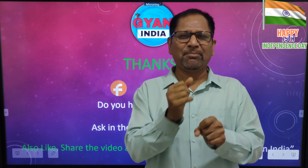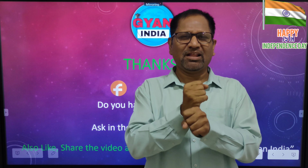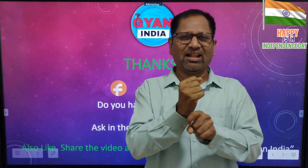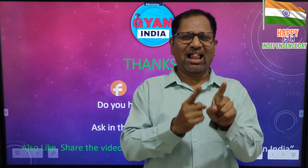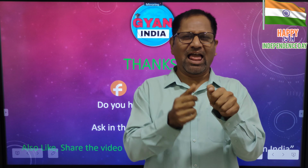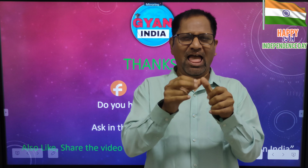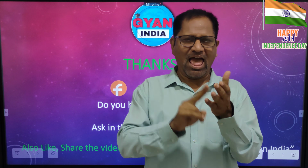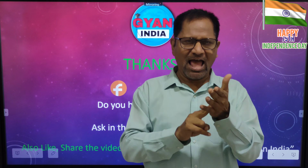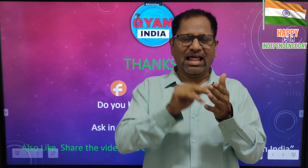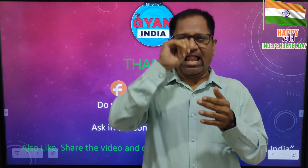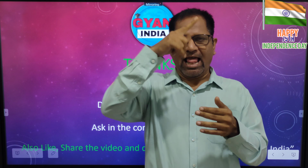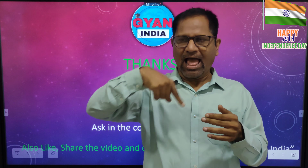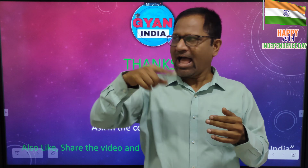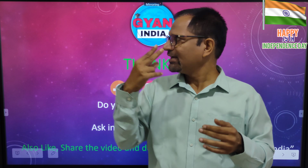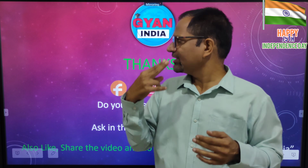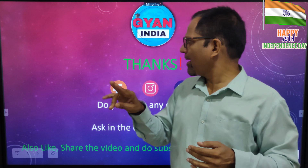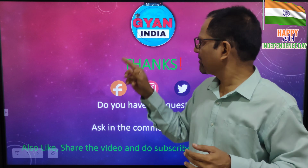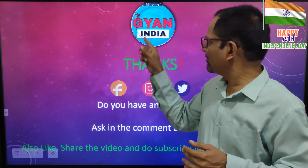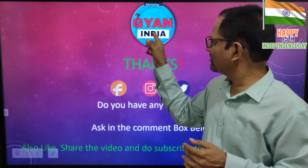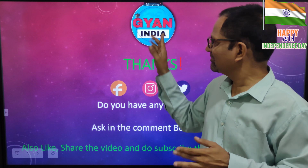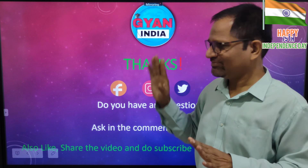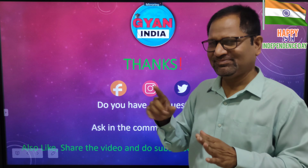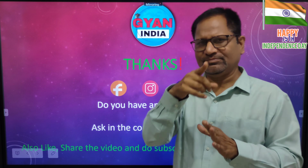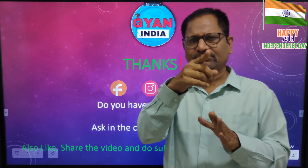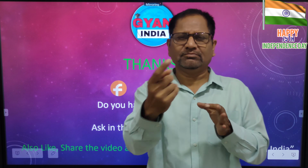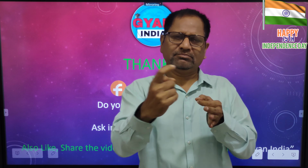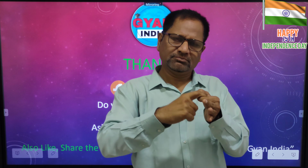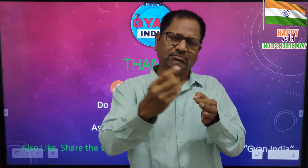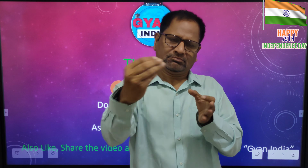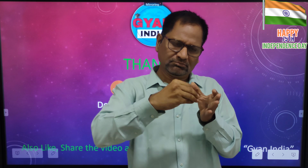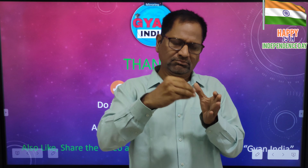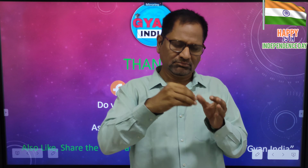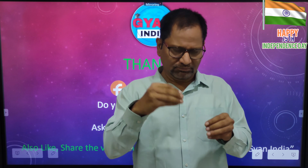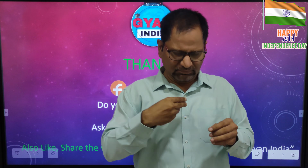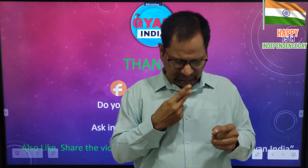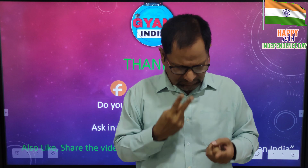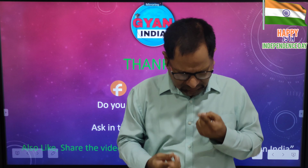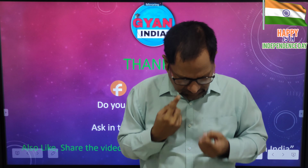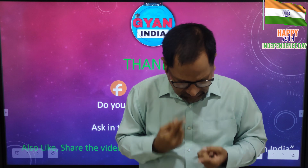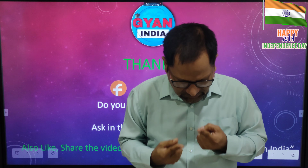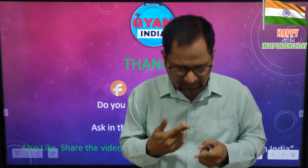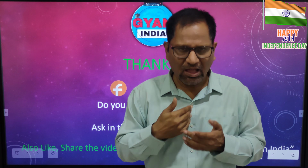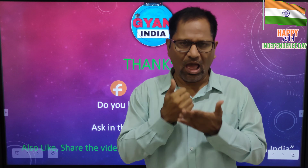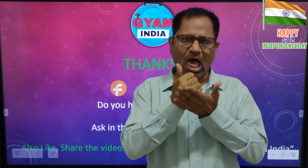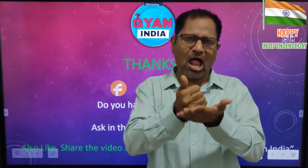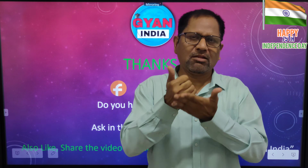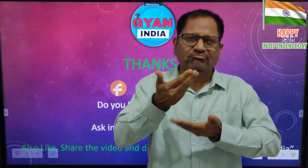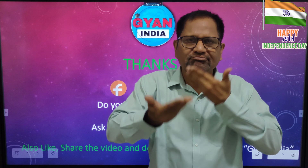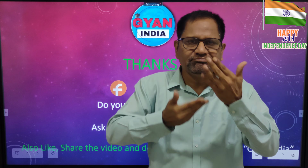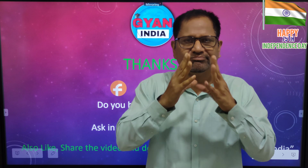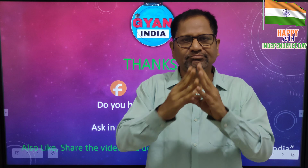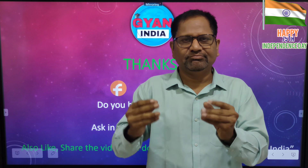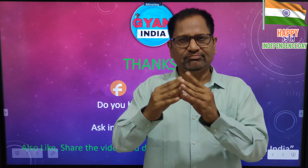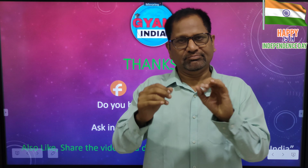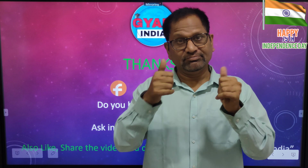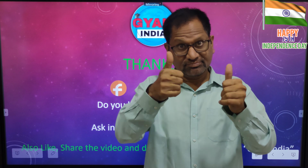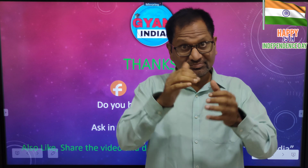है, कोई ऐसी बात आप कमेंट पूछना चाहते हैं, तो ज्ञान इंडिया चैनल को सब्सक्राइब करें और कमेंट्स अपने डालें, ताकि हम